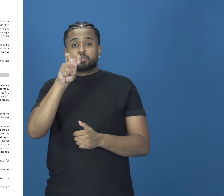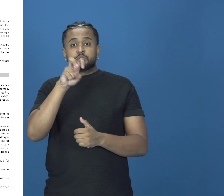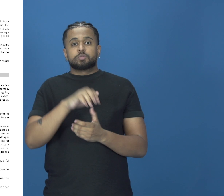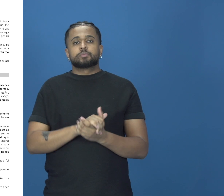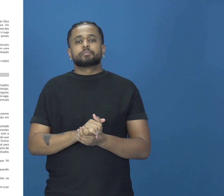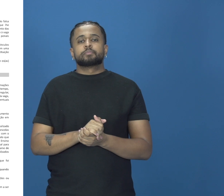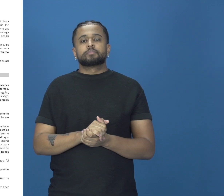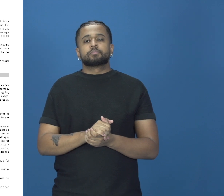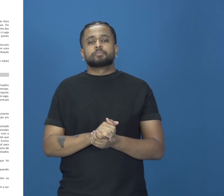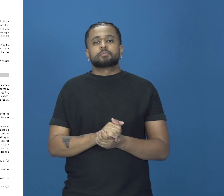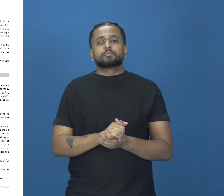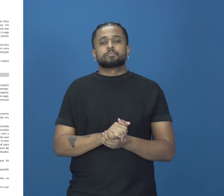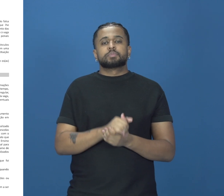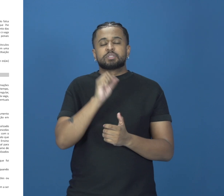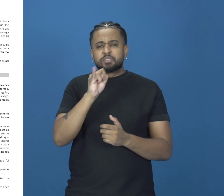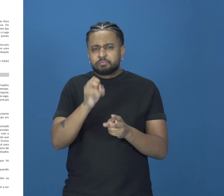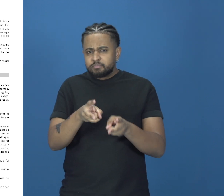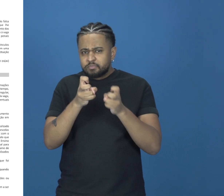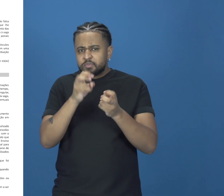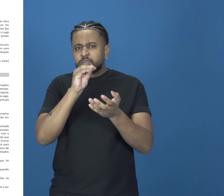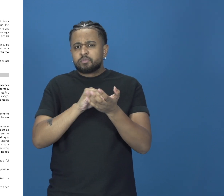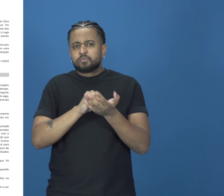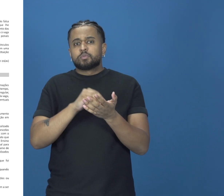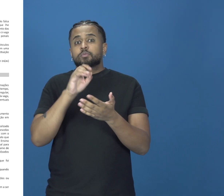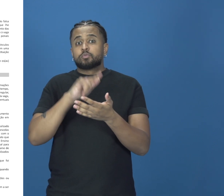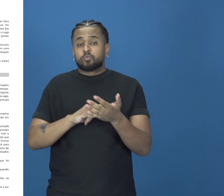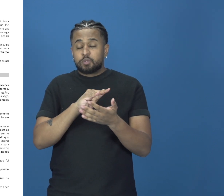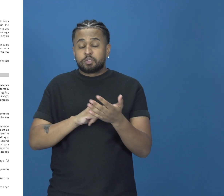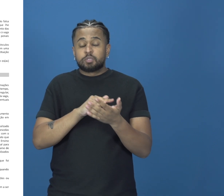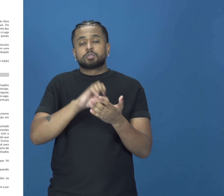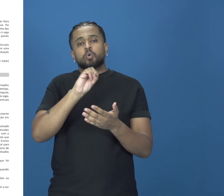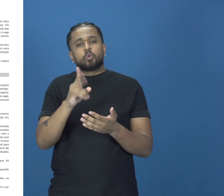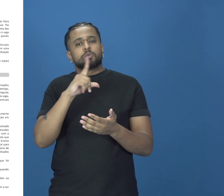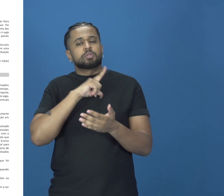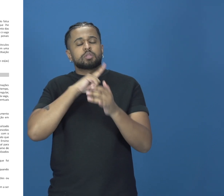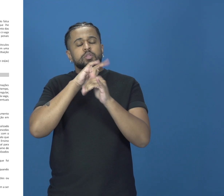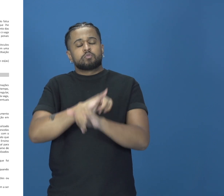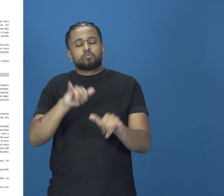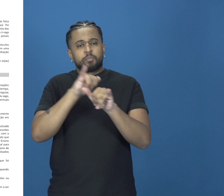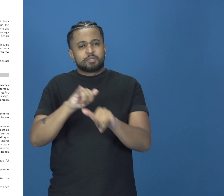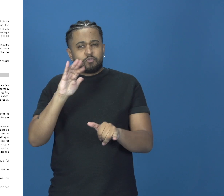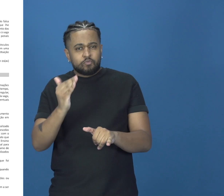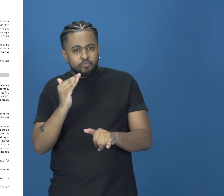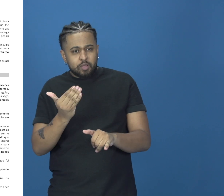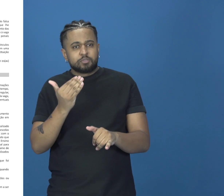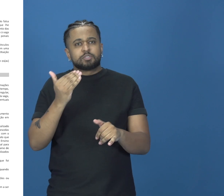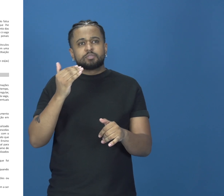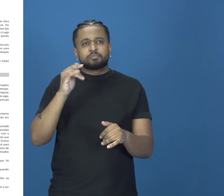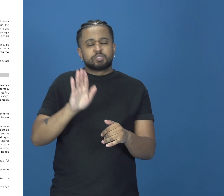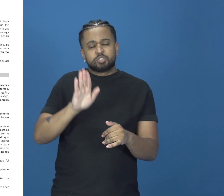9.5. Caso se identifique a falta de documentação ou a prestação de informação falsa pelo